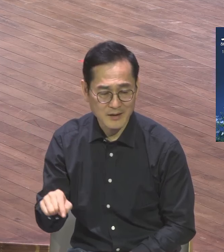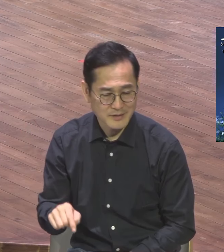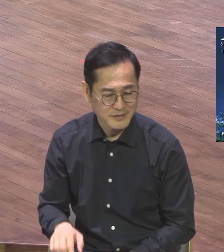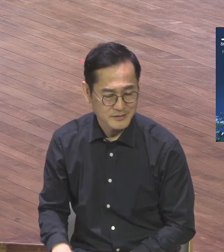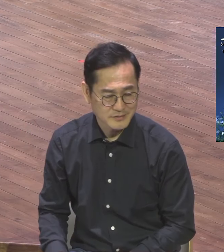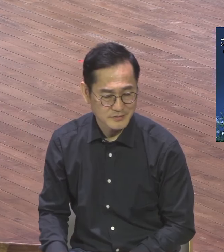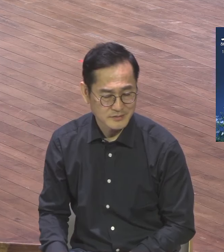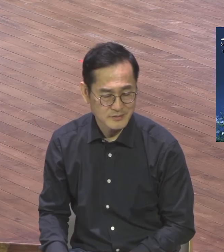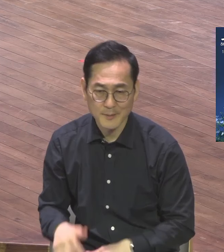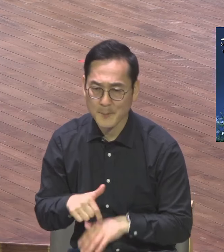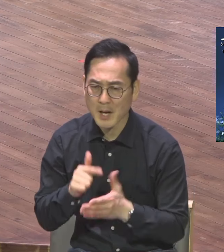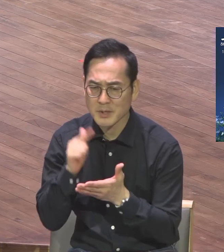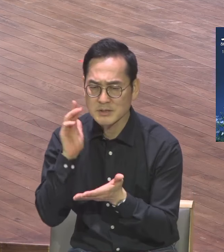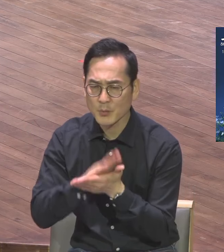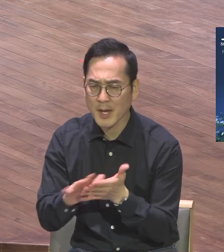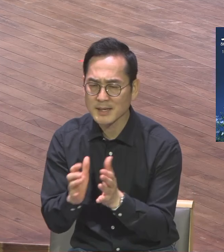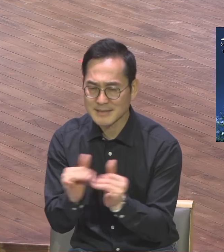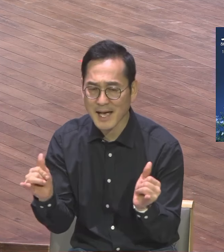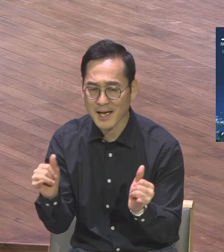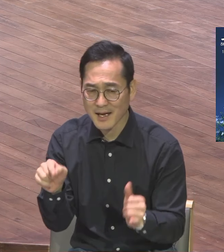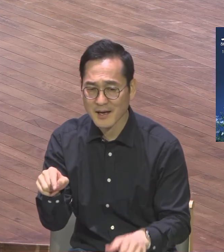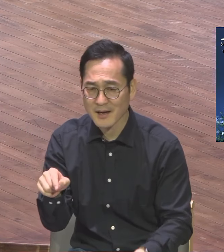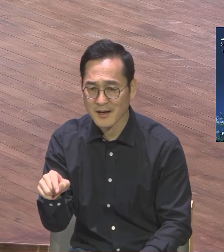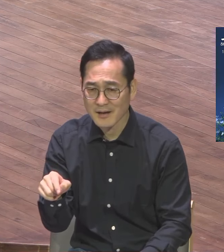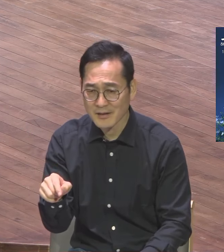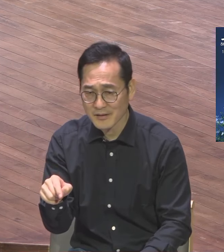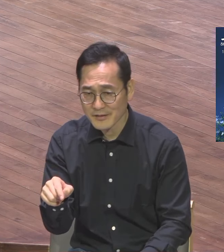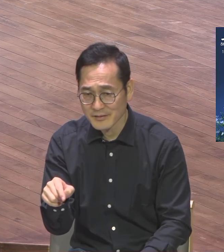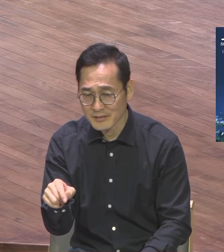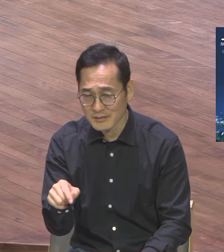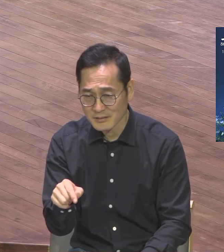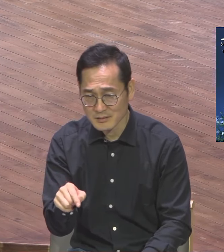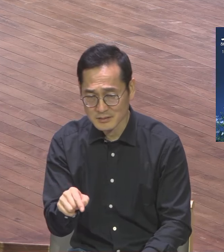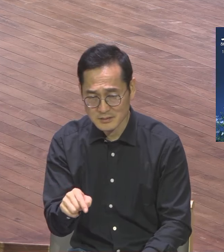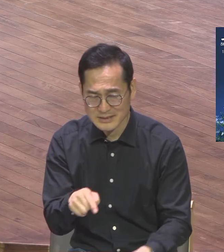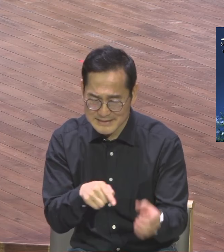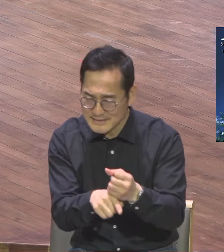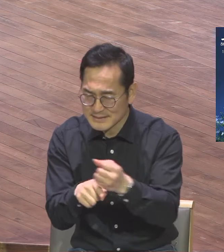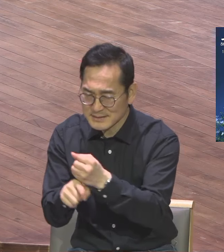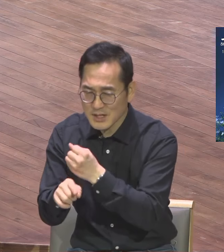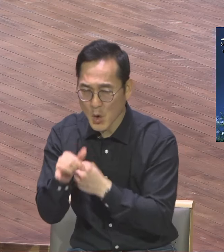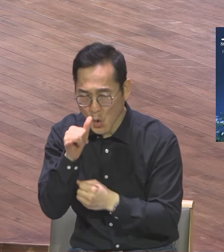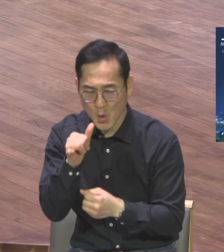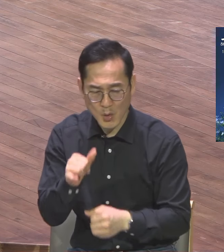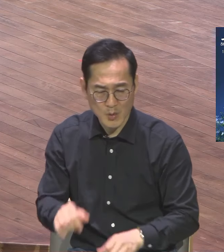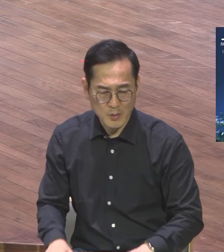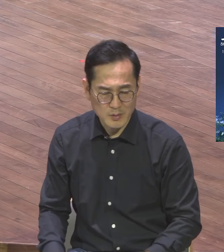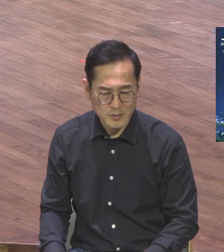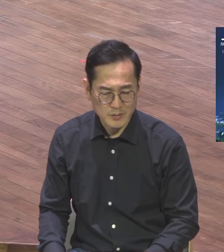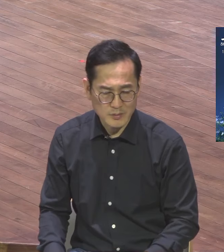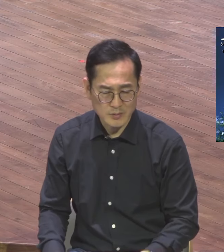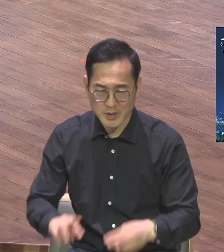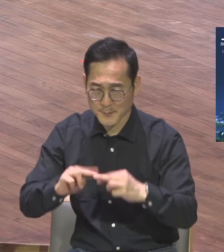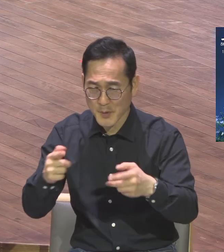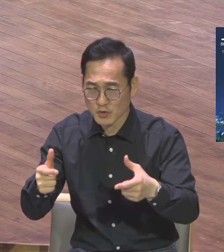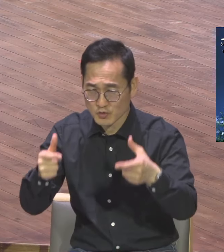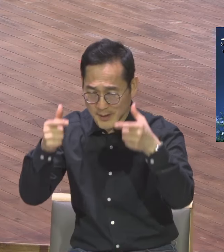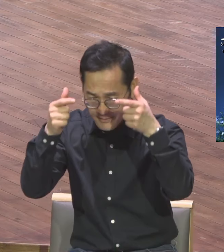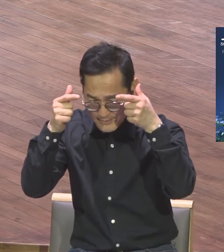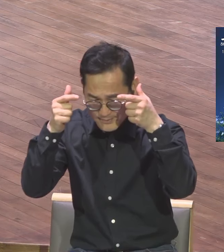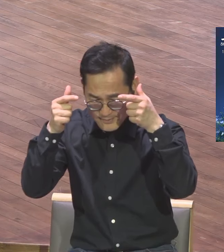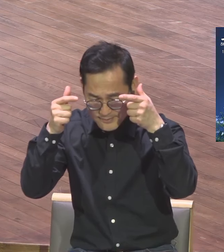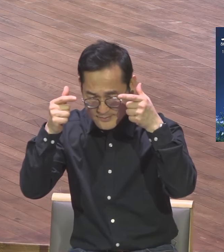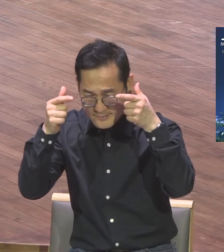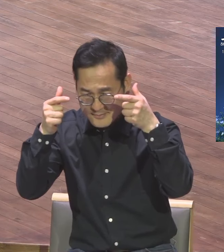위해 헌신한 가정이에요. 집안 전체가 다 가문이다. 그래서 그 이름 뜻대로 멸류관을 당당히 세울 수 있는